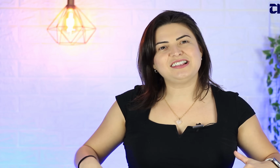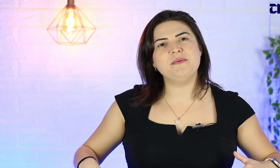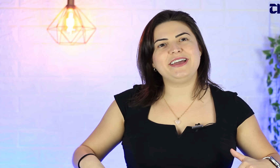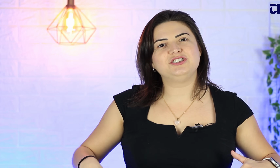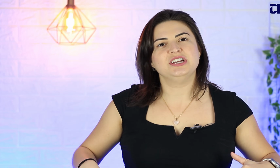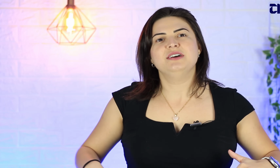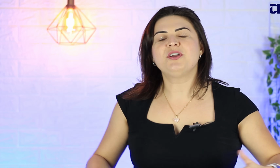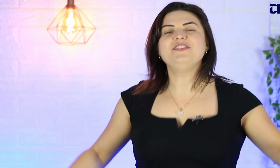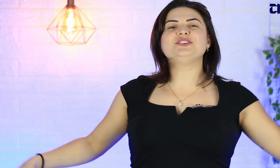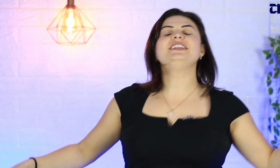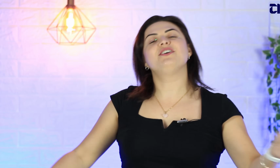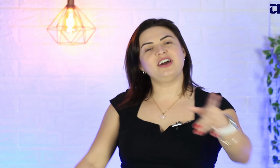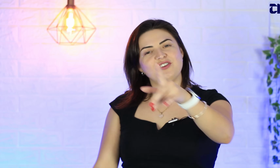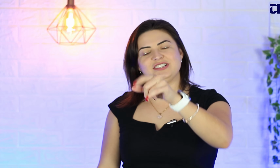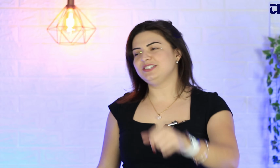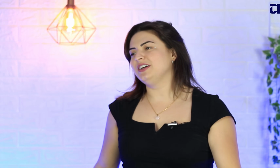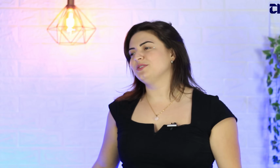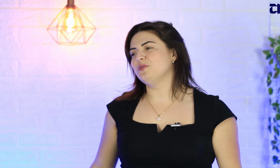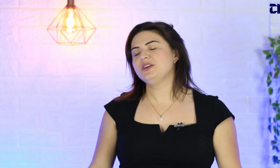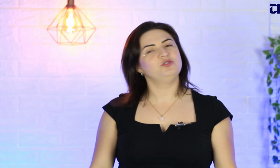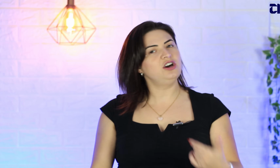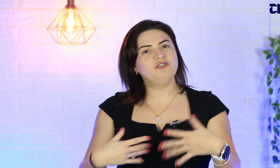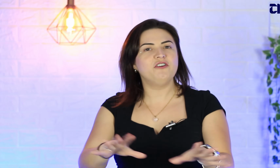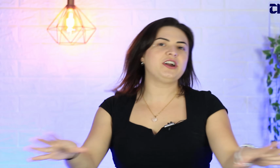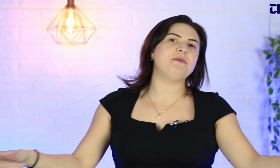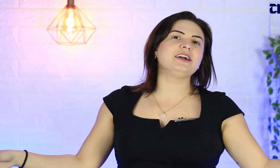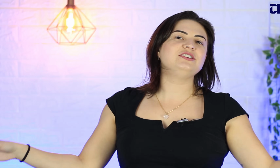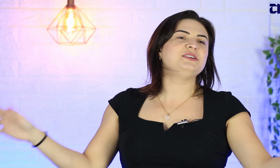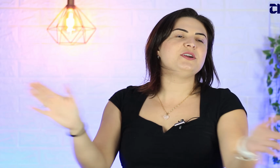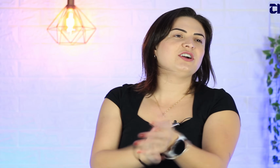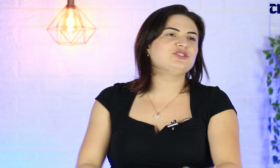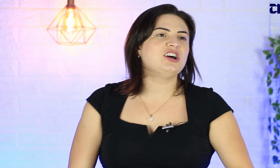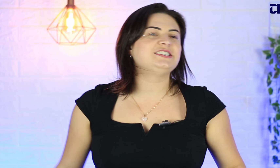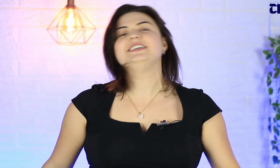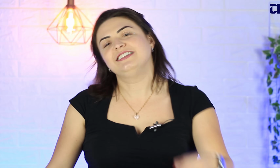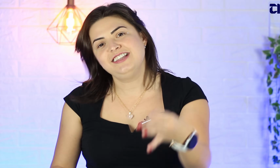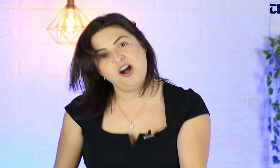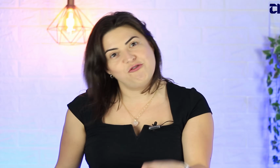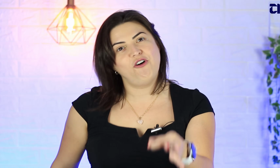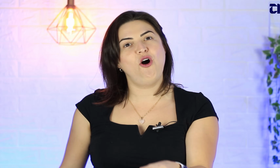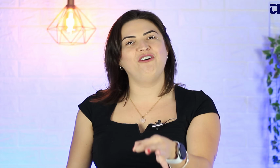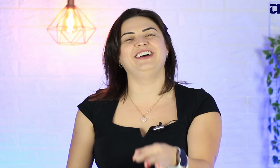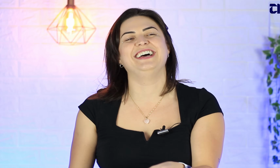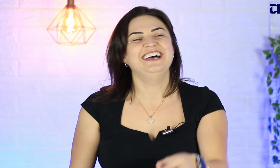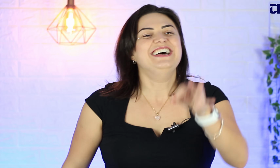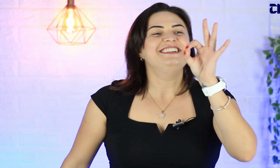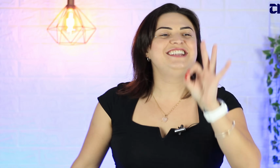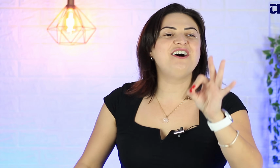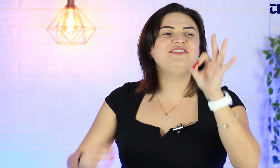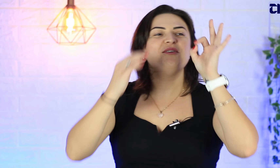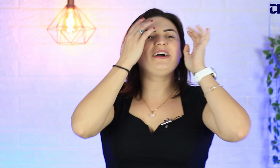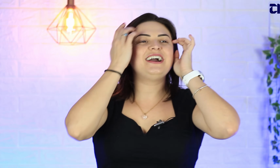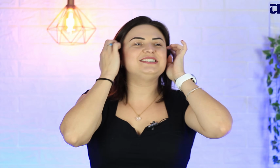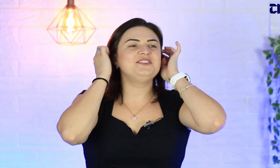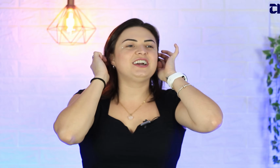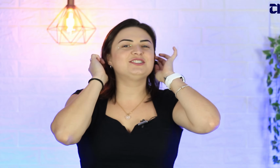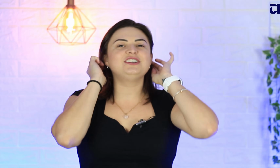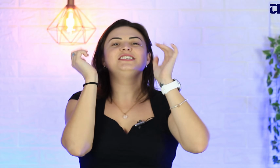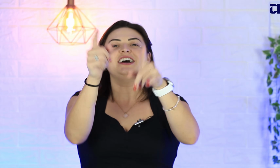Exatamente. Professora Aninha, quero que vocês façam comigo. Eu não vou ficar pagando esse mico aqui sozinha. Não vou, não vou apagar esse mico aqui sozinha.